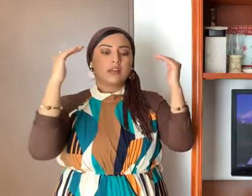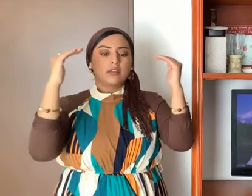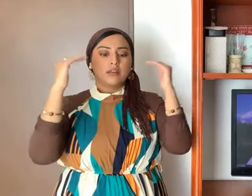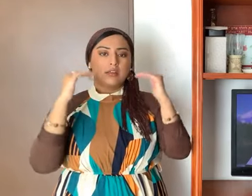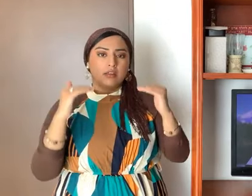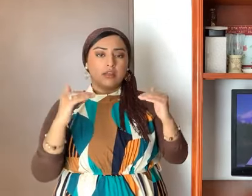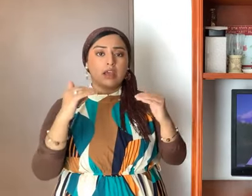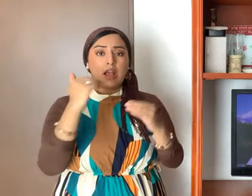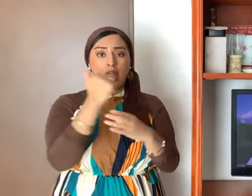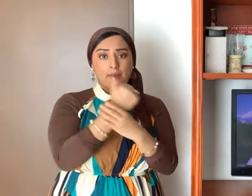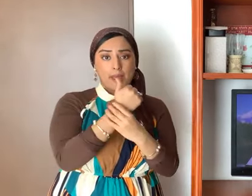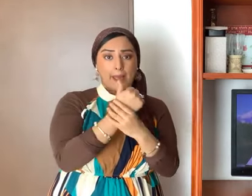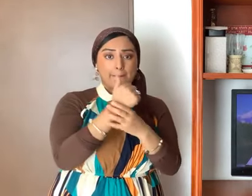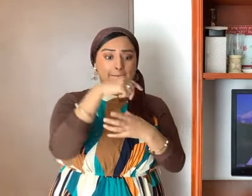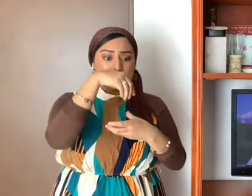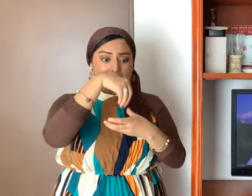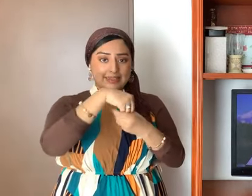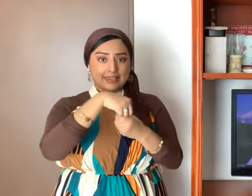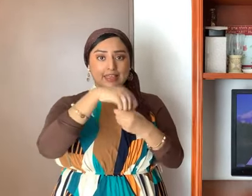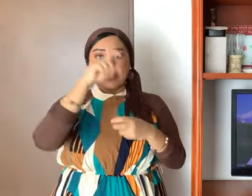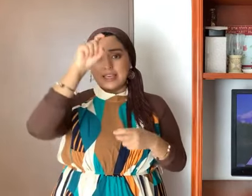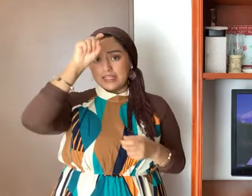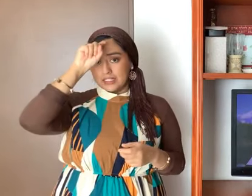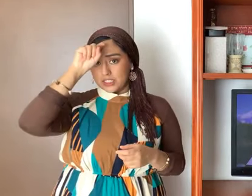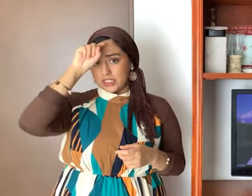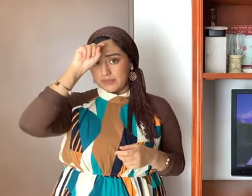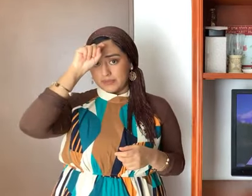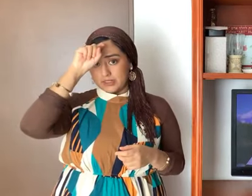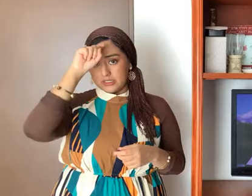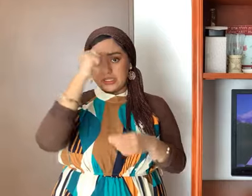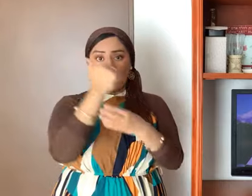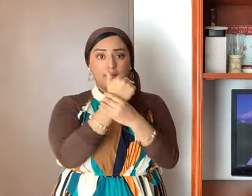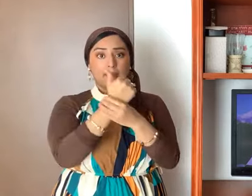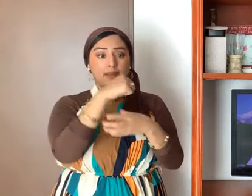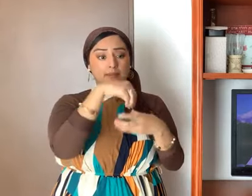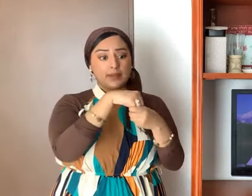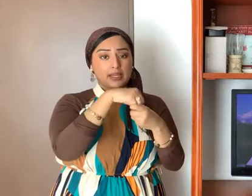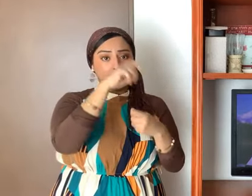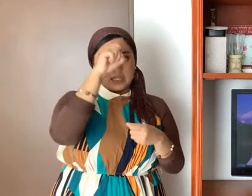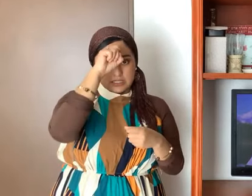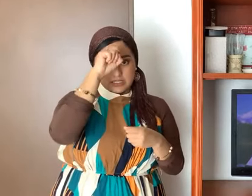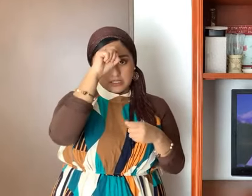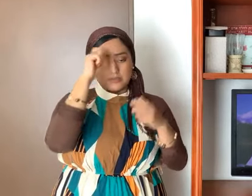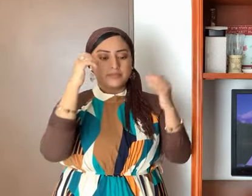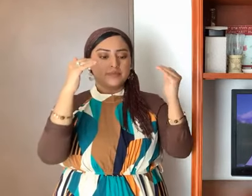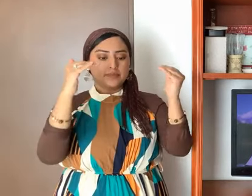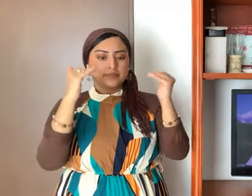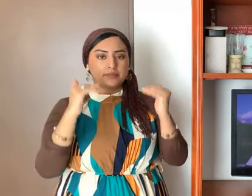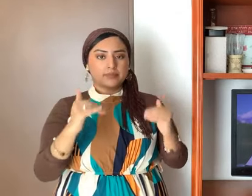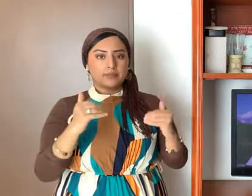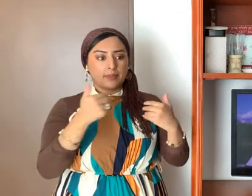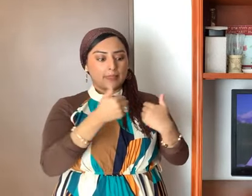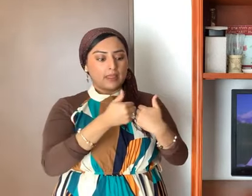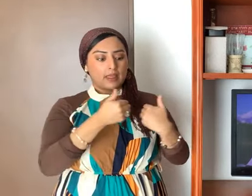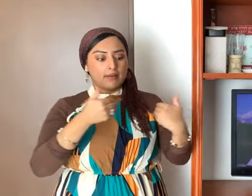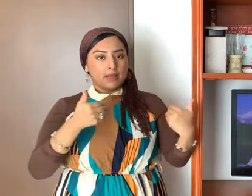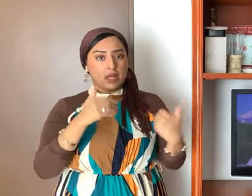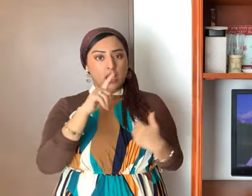sigue, Abraham en Egipto. Abraham en Egipto. Punto que sigue, la separación de